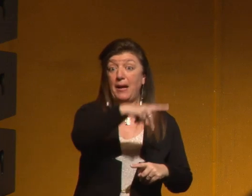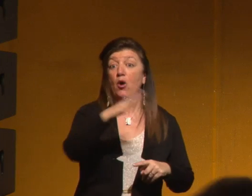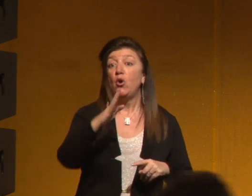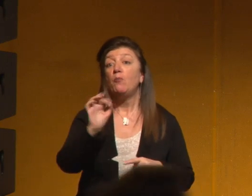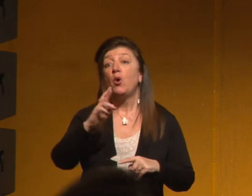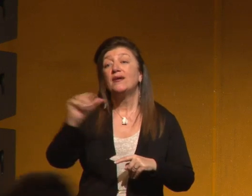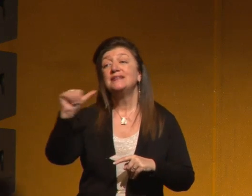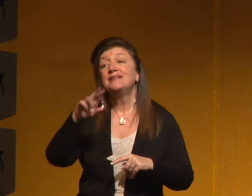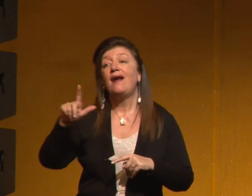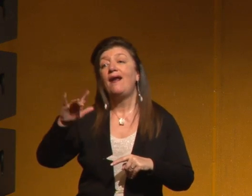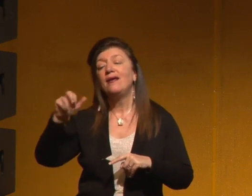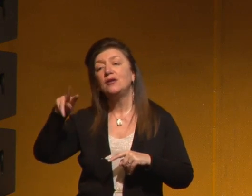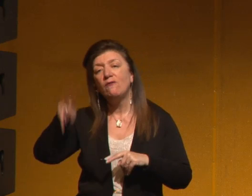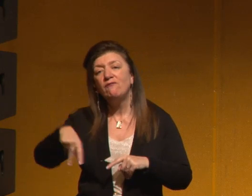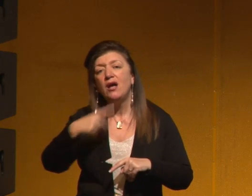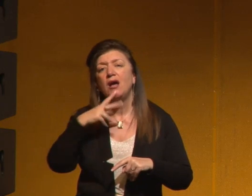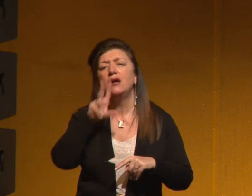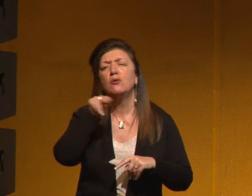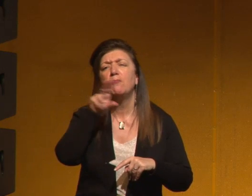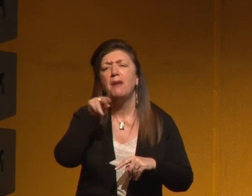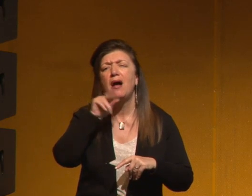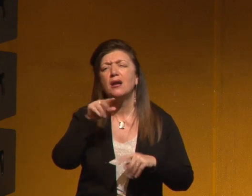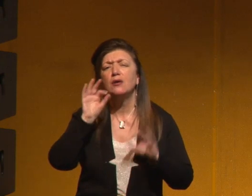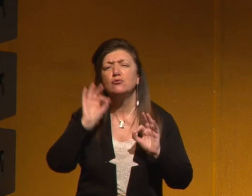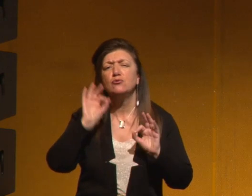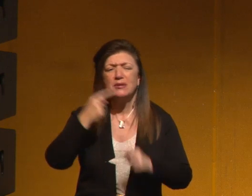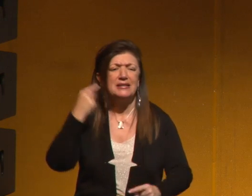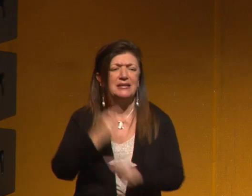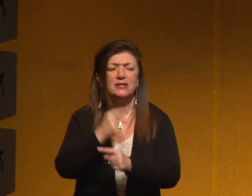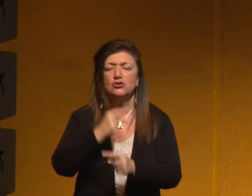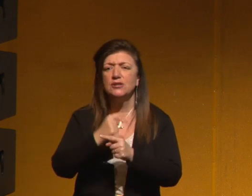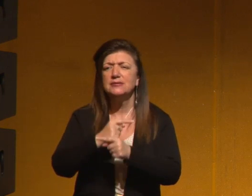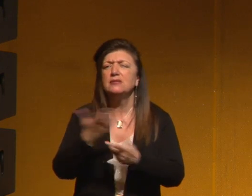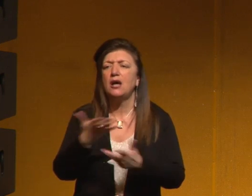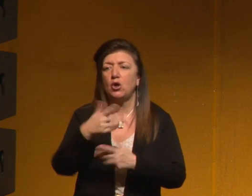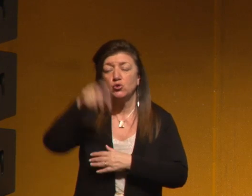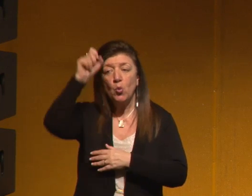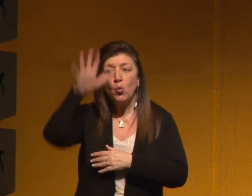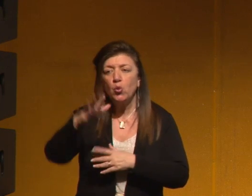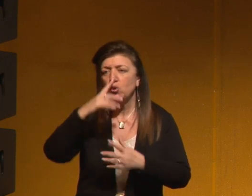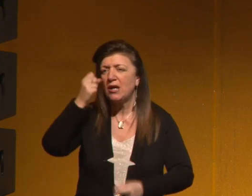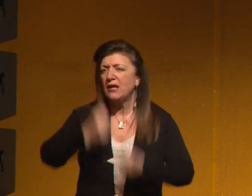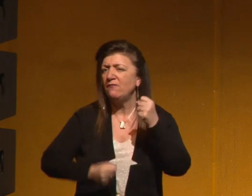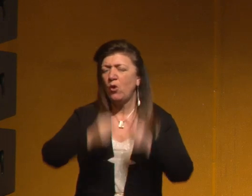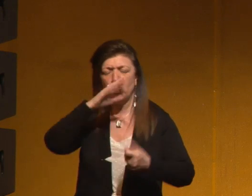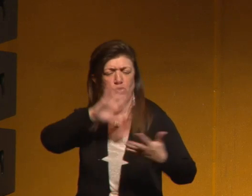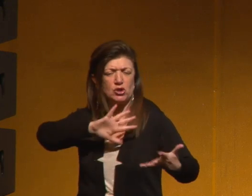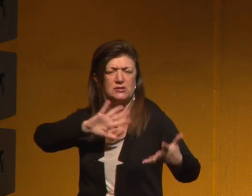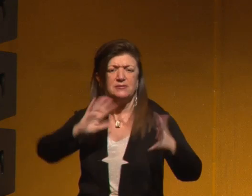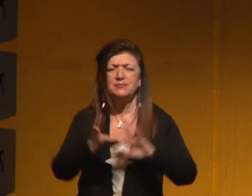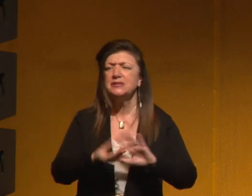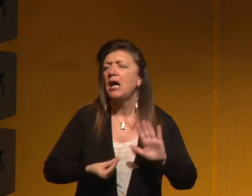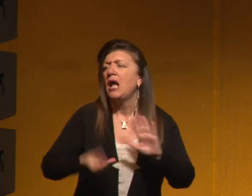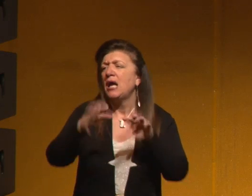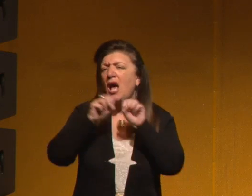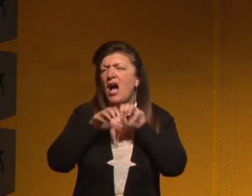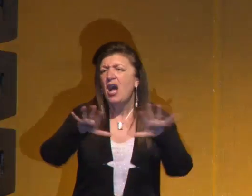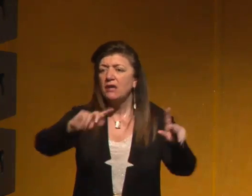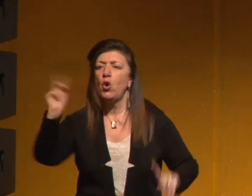a parlare della necessità di una rivoluzione culturale che scuotesse nel profondo le coscienze che facesse